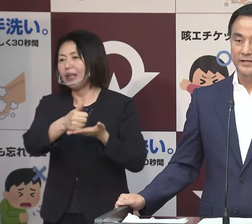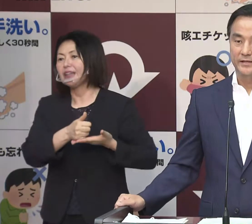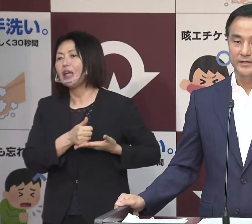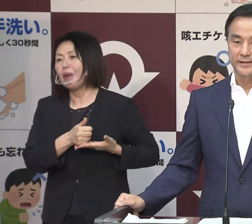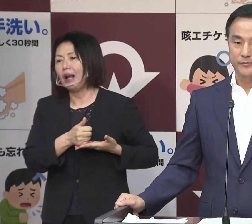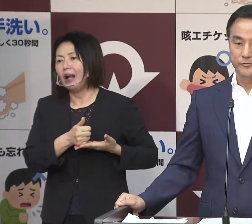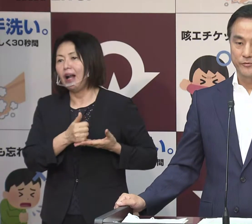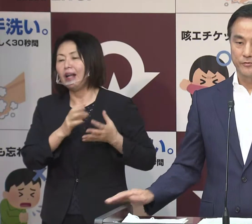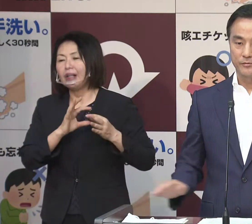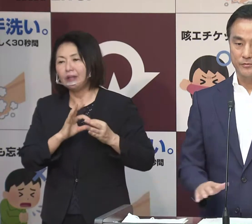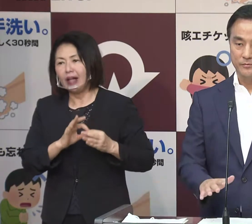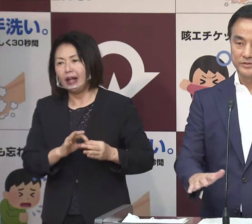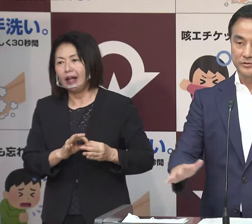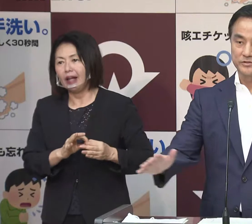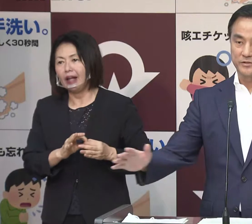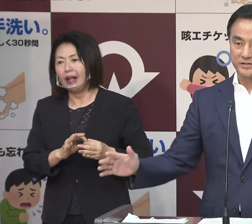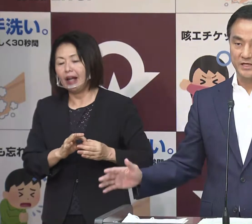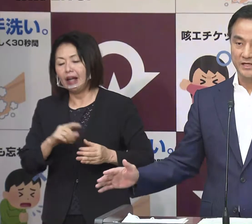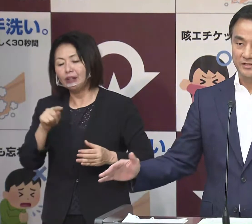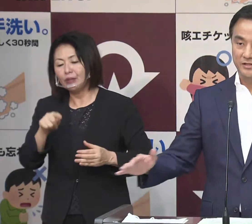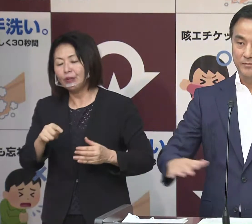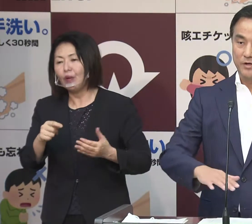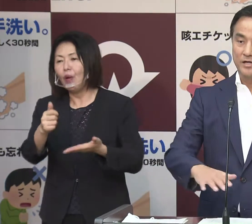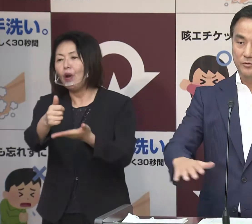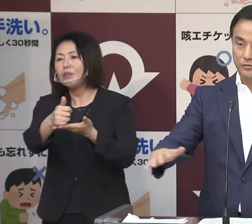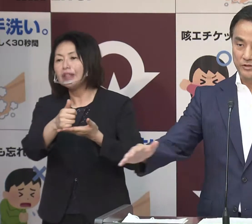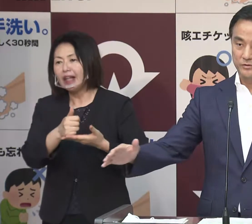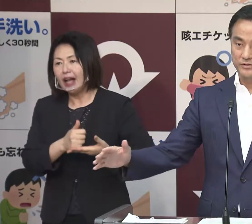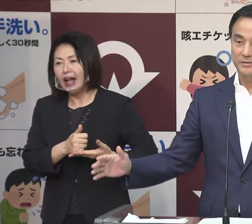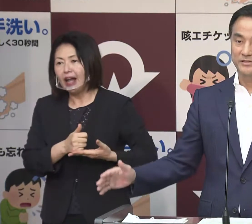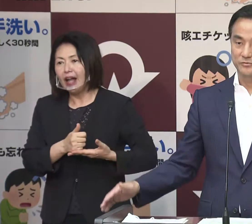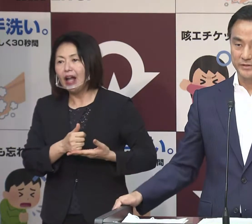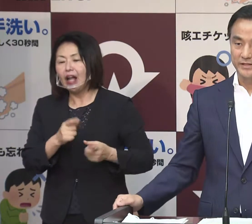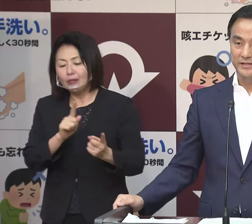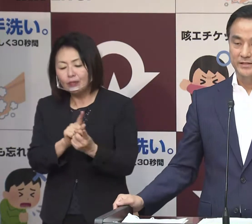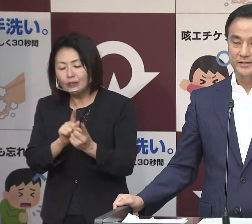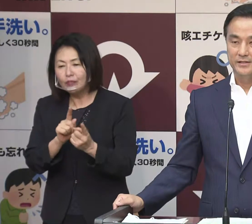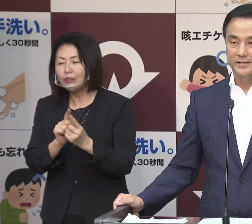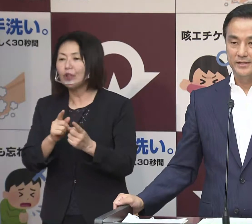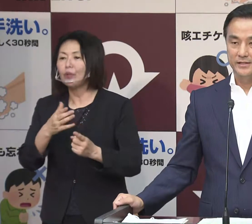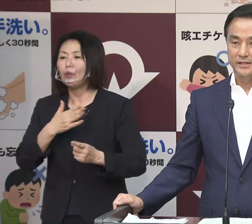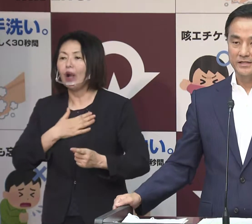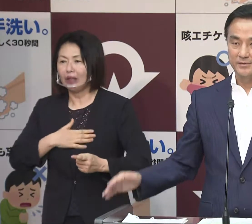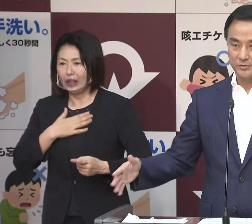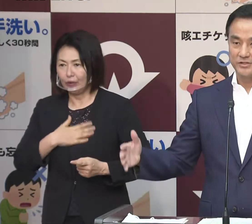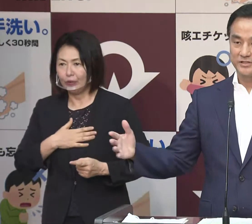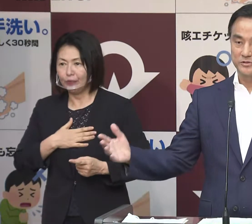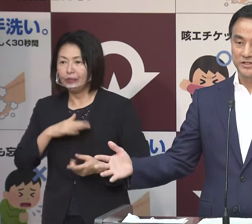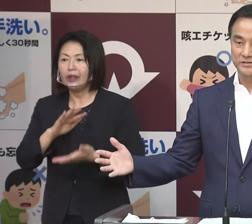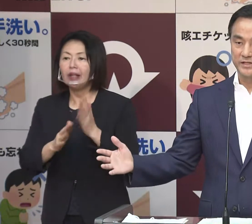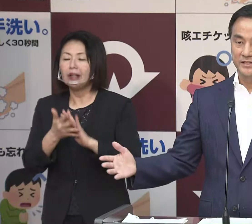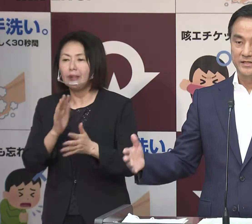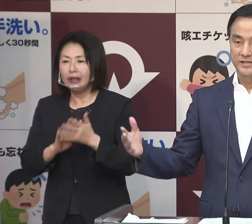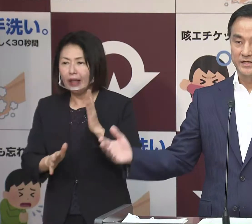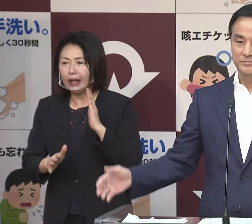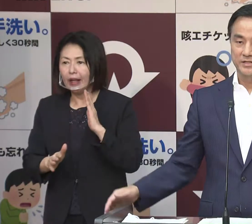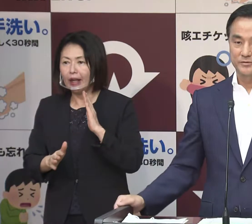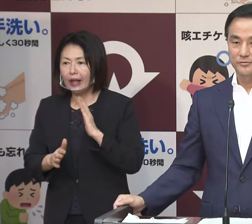ので、このお店を利用している方が把握をできますので、改めてお知らせをしてです